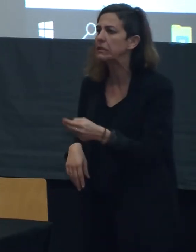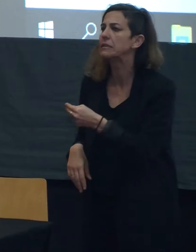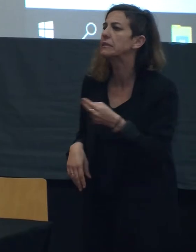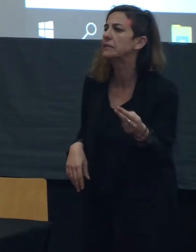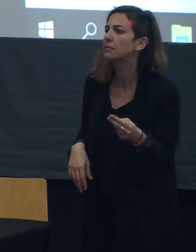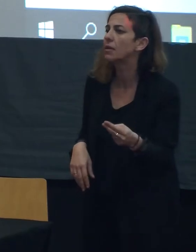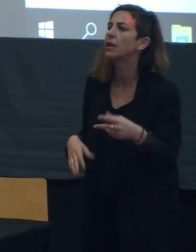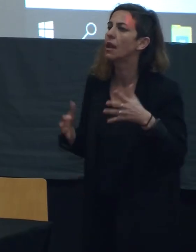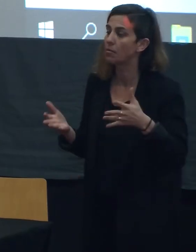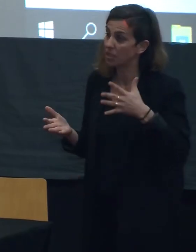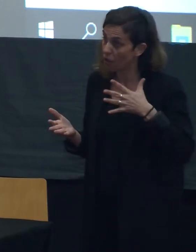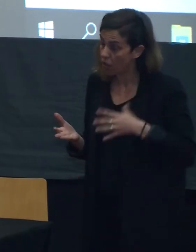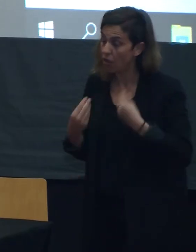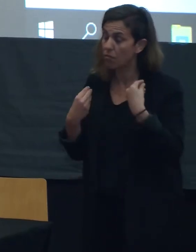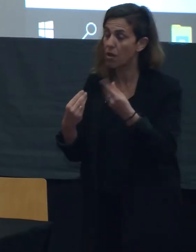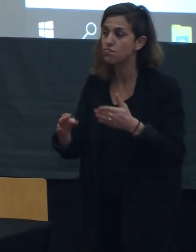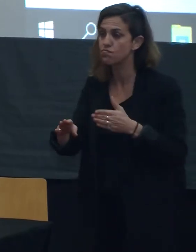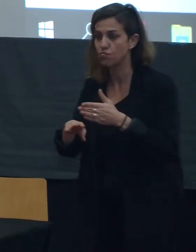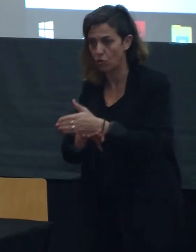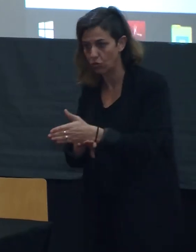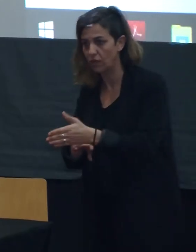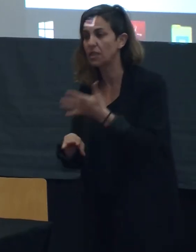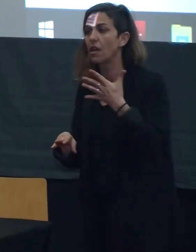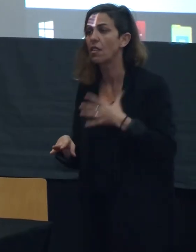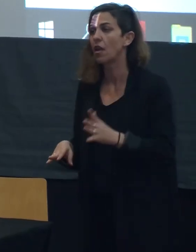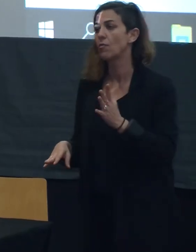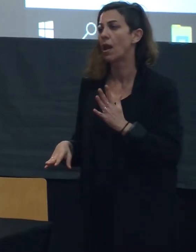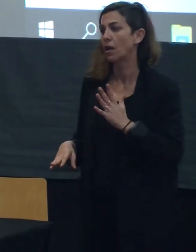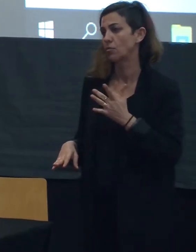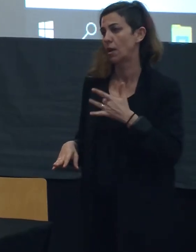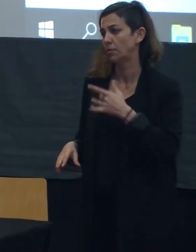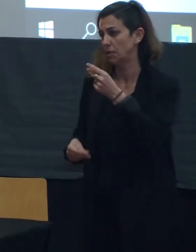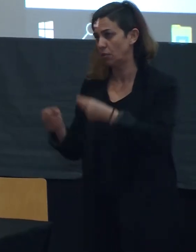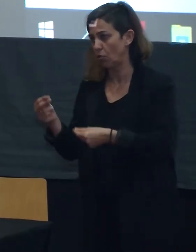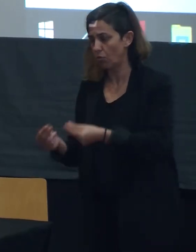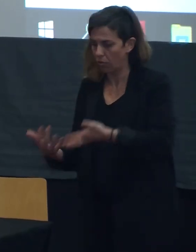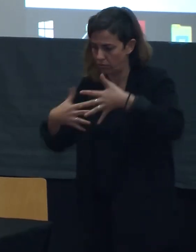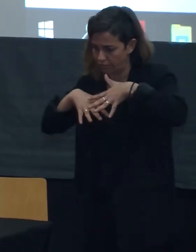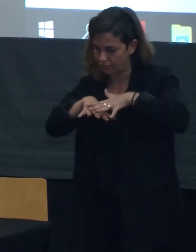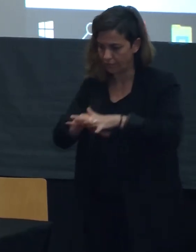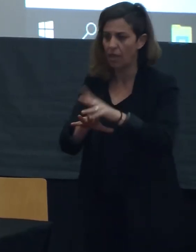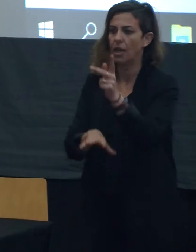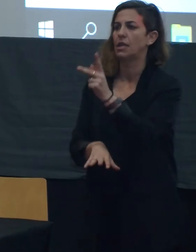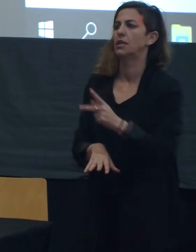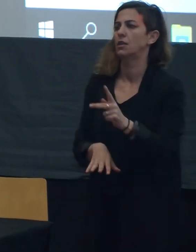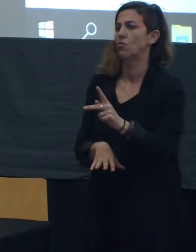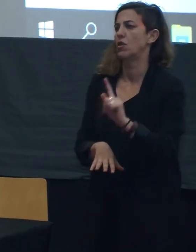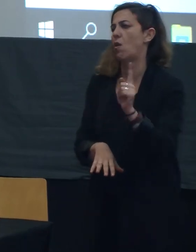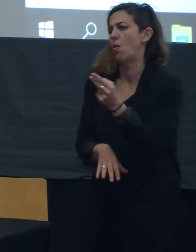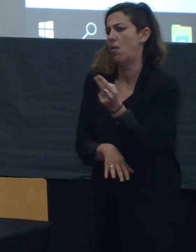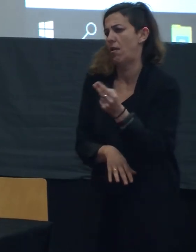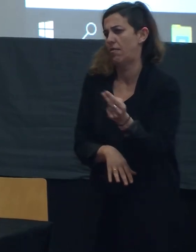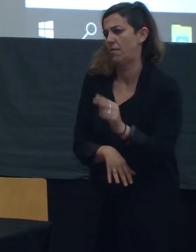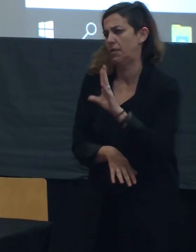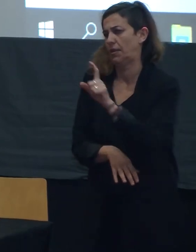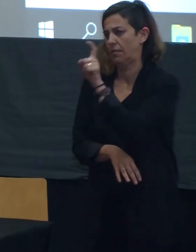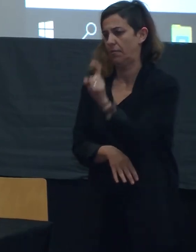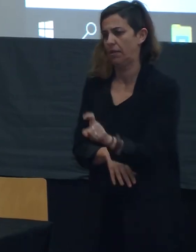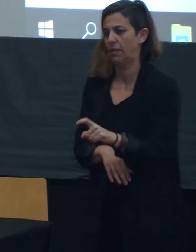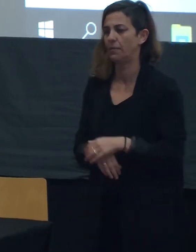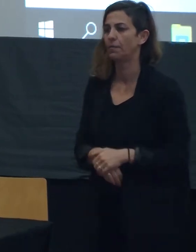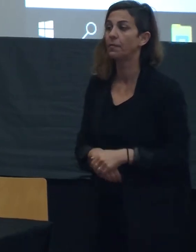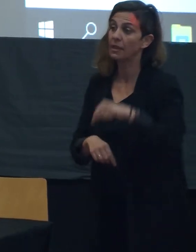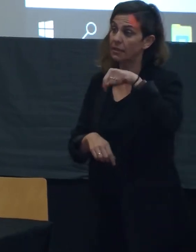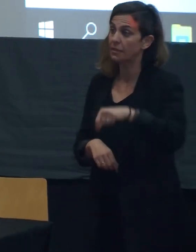να εξασφαλίσουμε την προσβασιμότητα και την ένταξη των ψυχικά ασθενών σε κάθε πλευρά της κοινωνικής και οικονομικής ζωής. Η